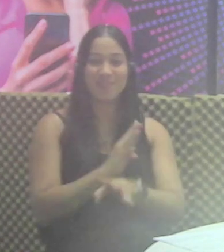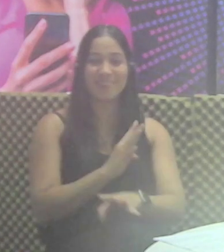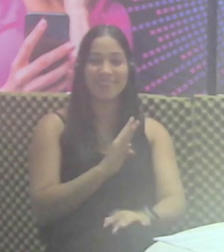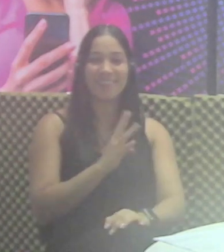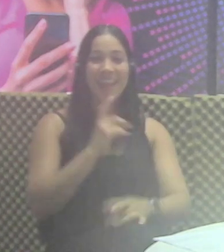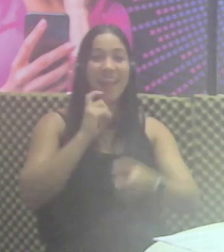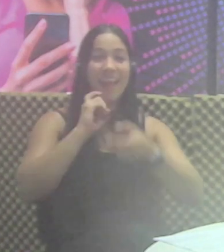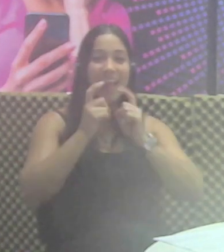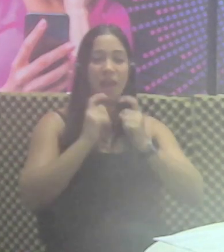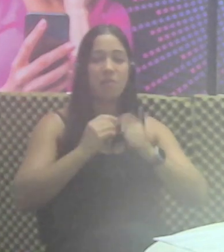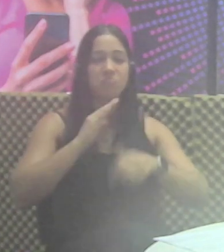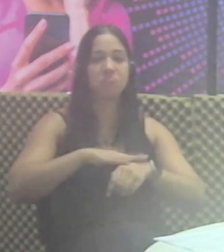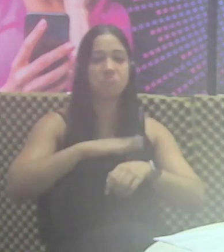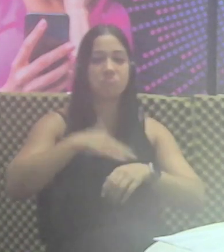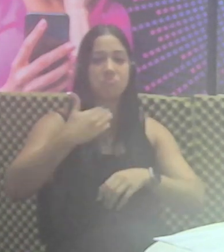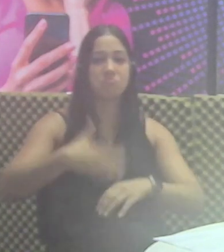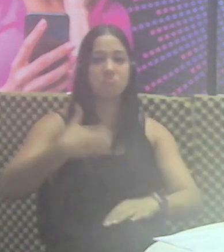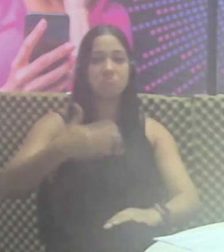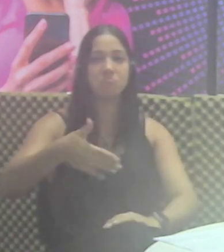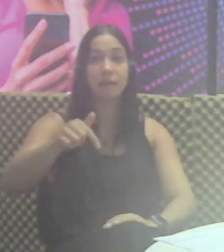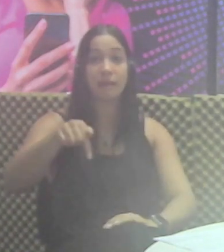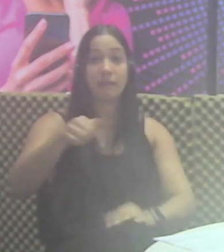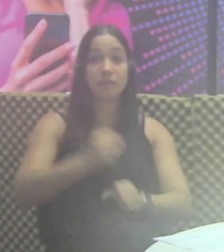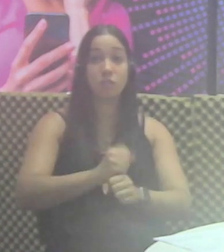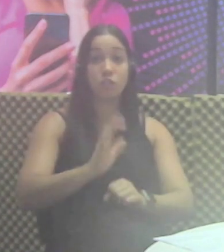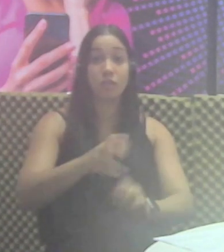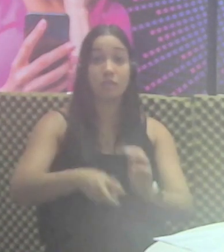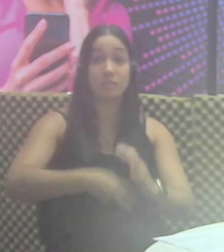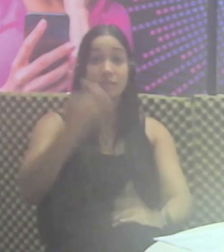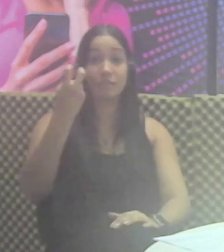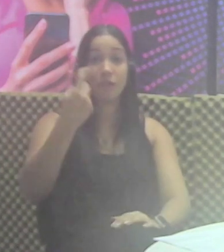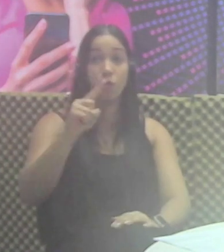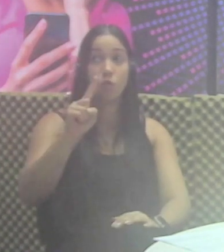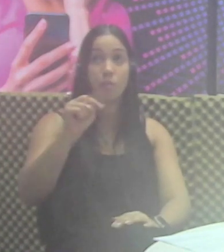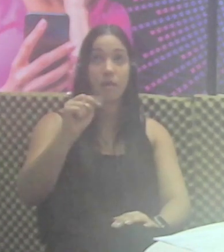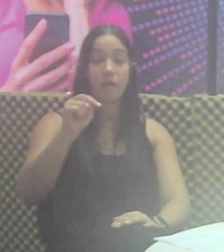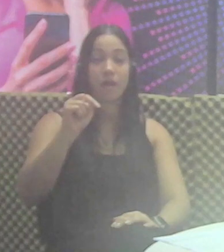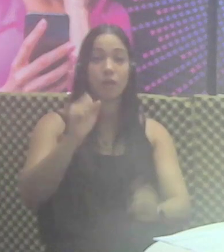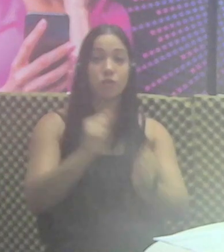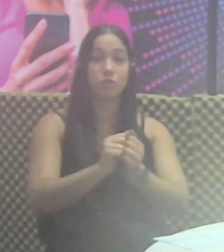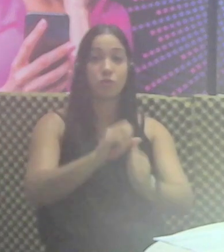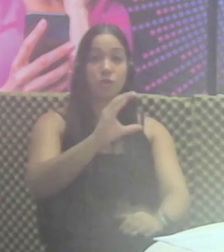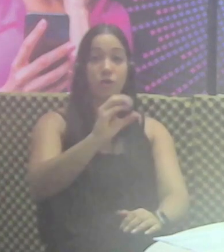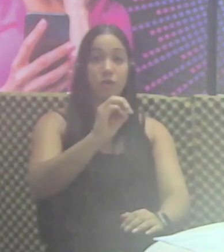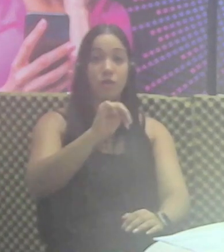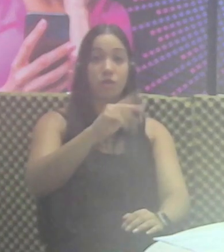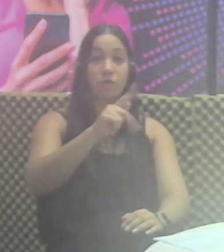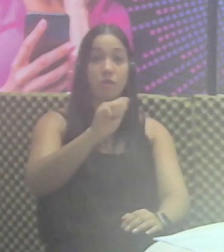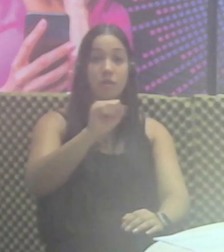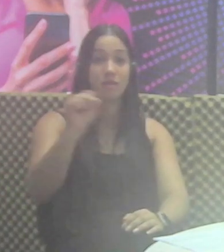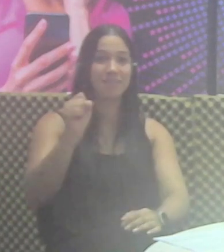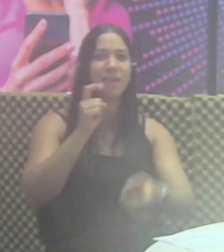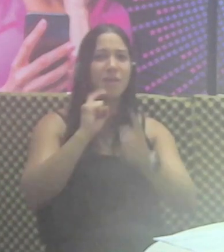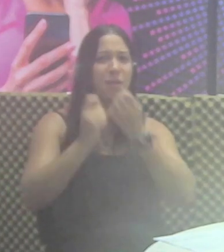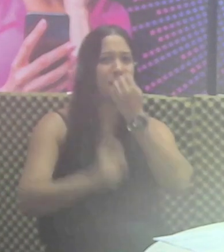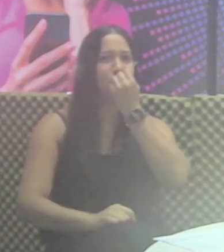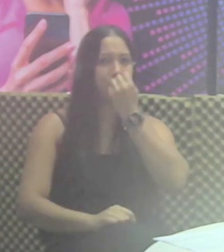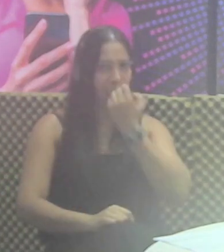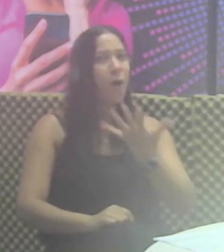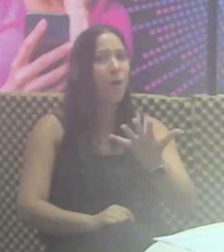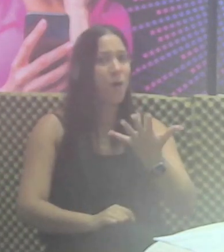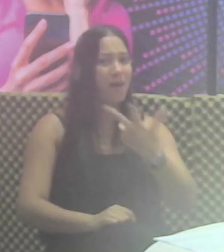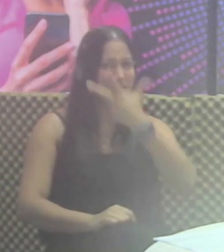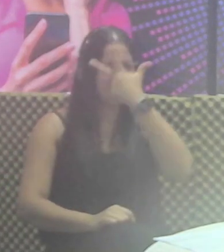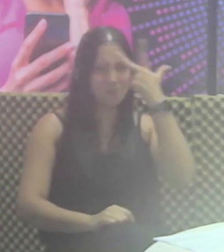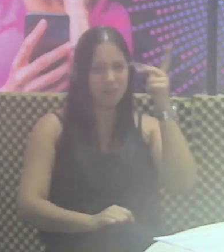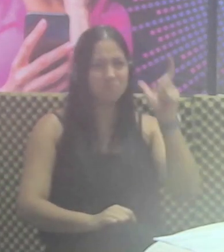reuniões periódicas, esse ano já foram 5, a última inclusive com o Compaz, muito proveitosa, reunião boa. São pessoas de